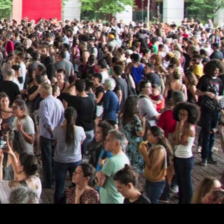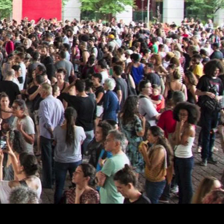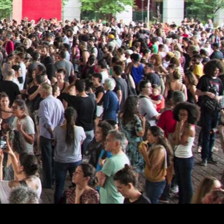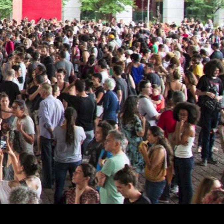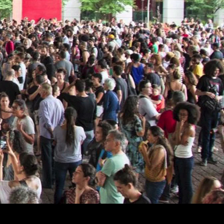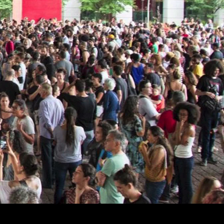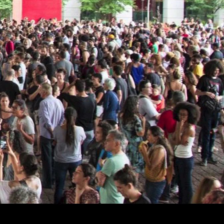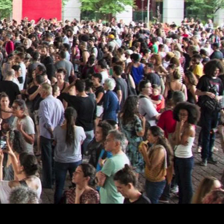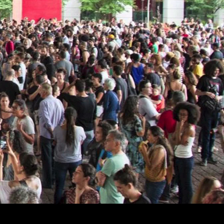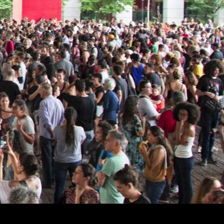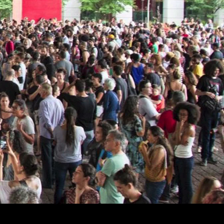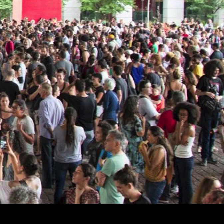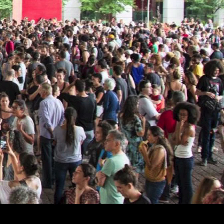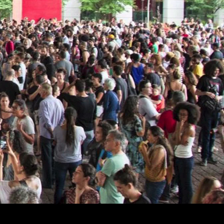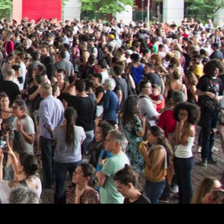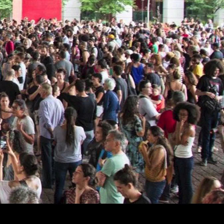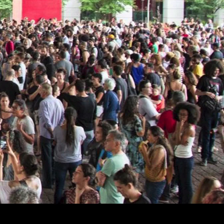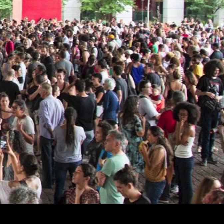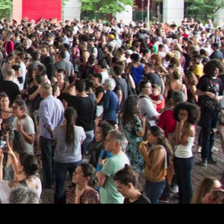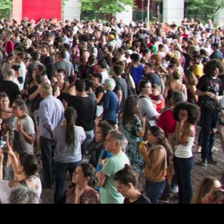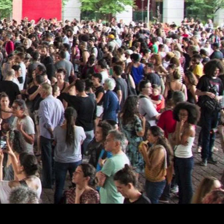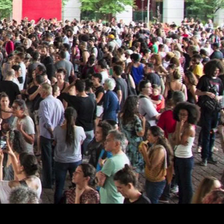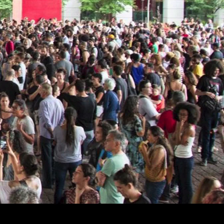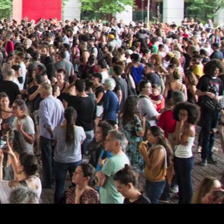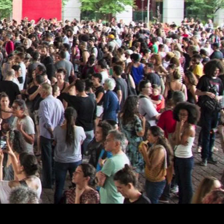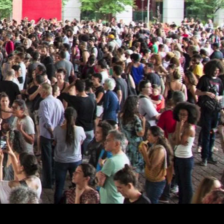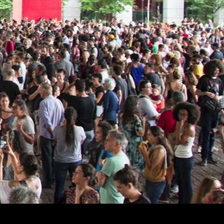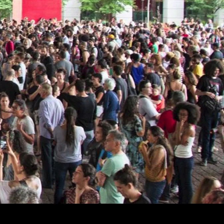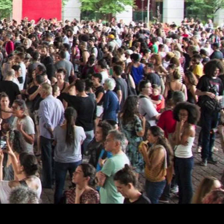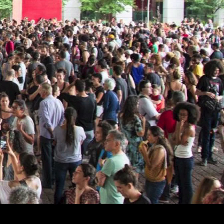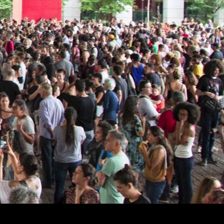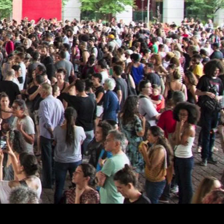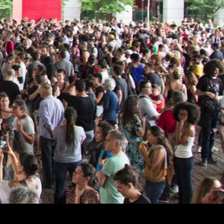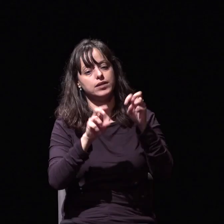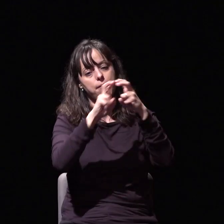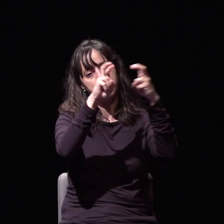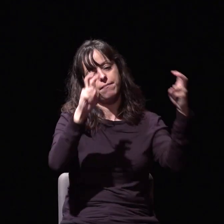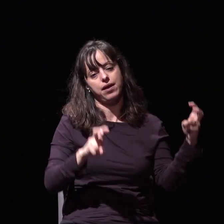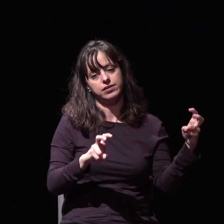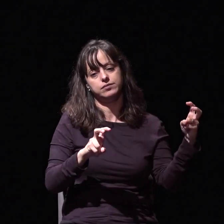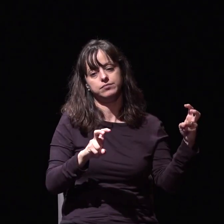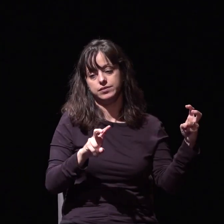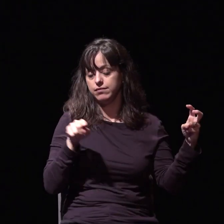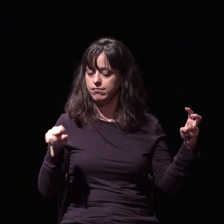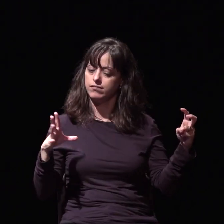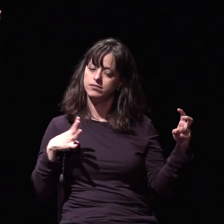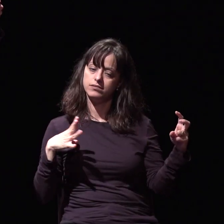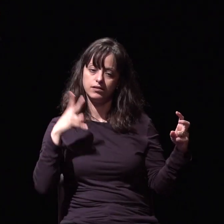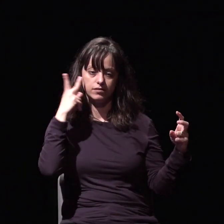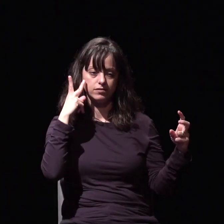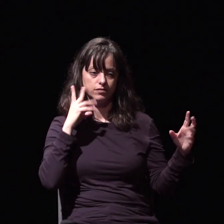enriquece e interfere nas relações do museu com a cidade de São Paulo.